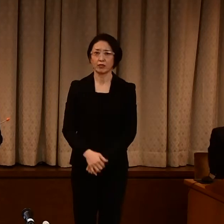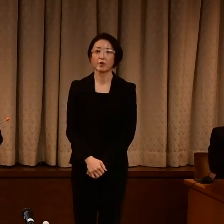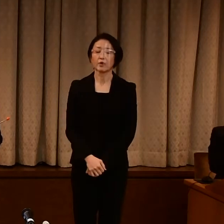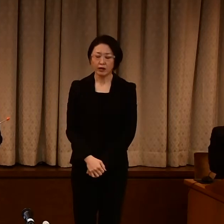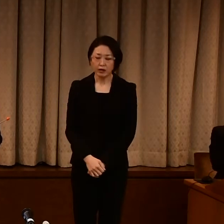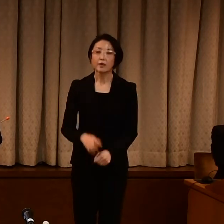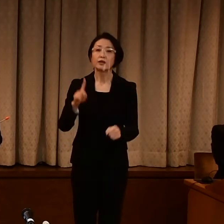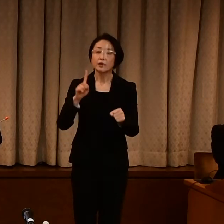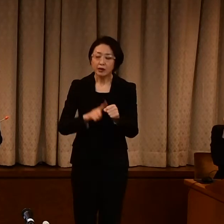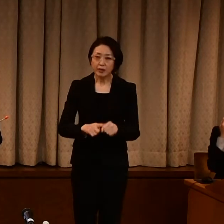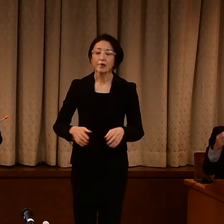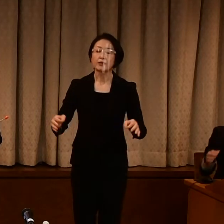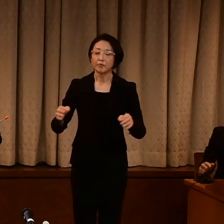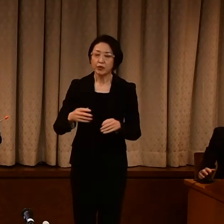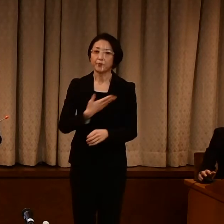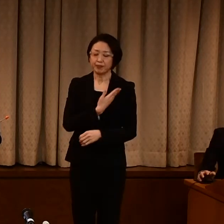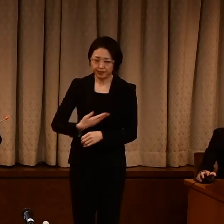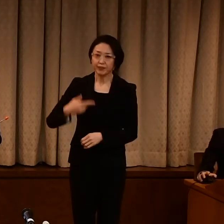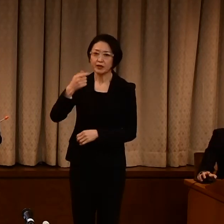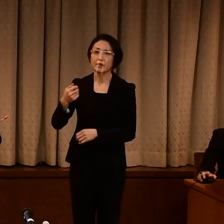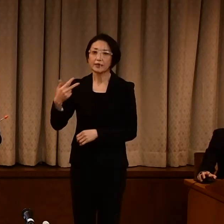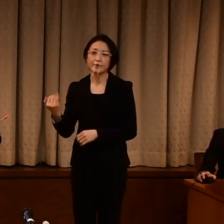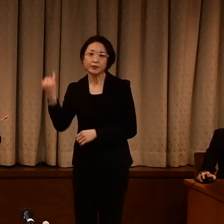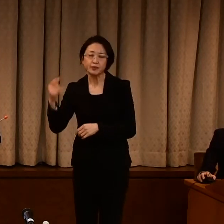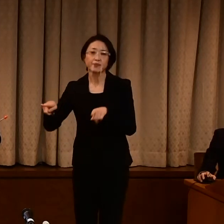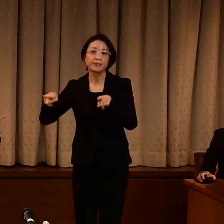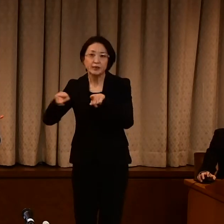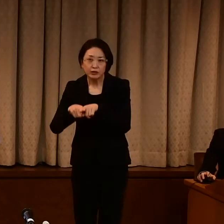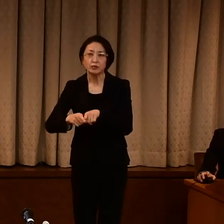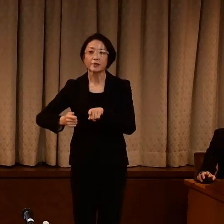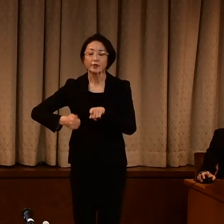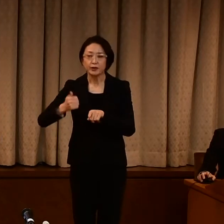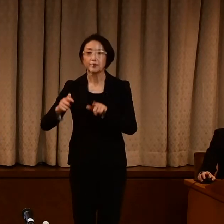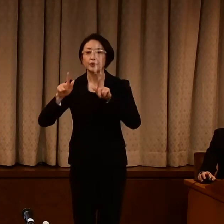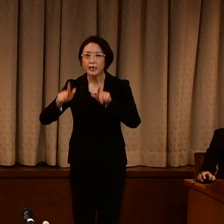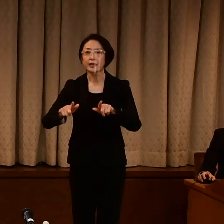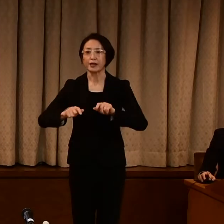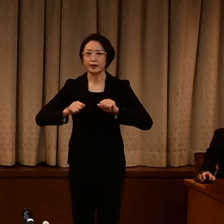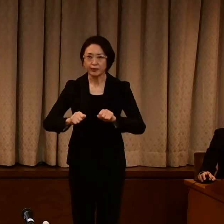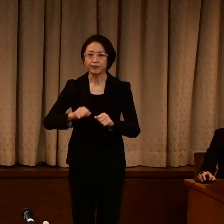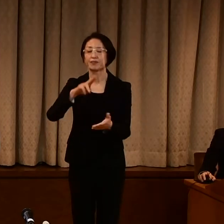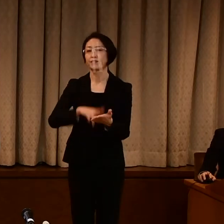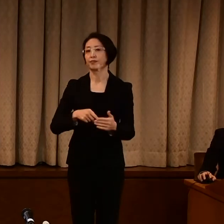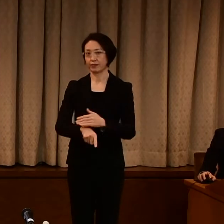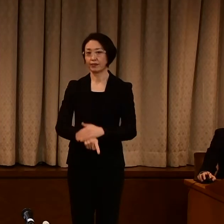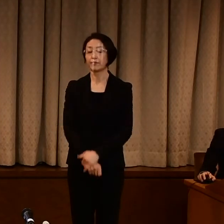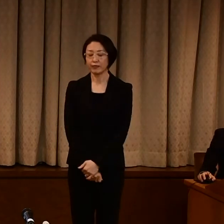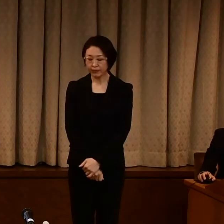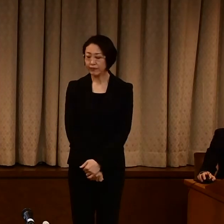遽仙台市長と一緒に緊急記者会見を開くことにしたわけであります。次お願いいたします。